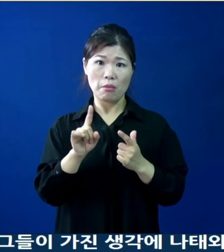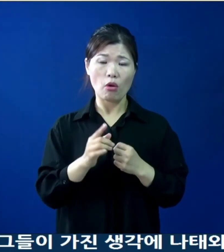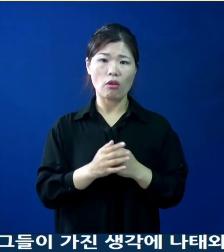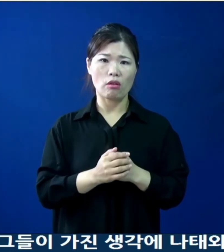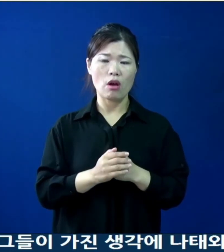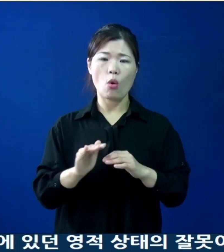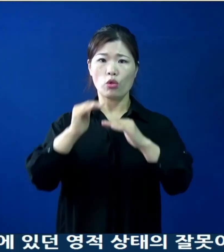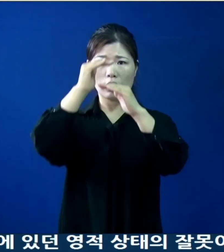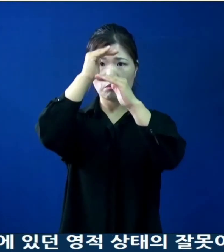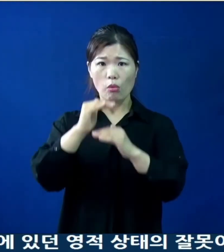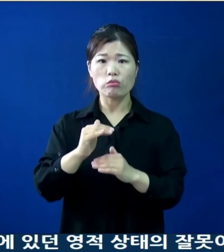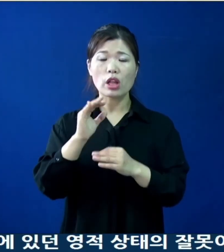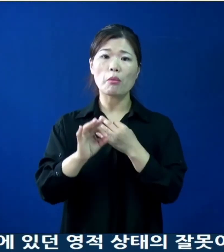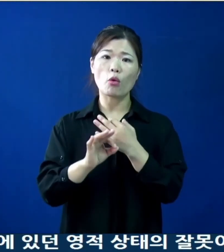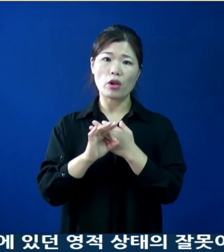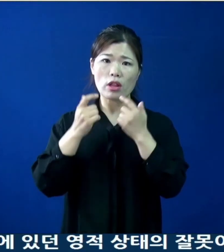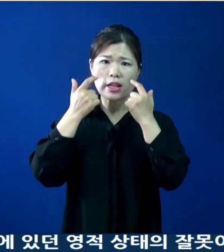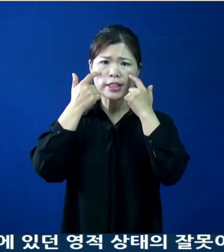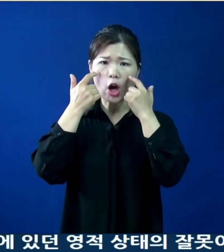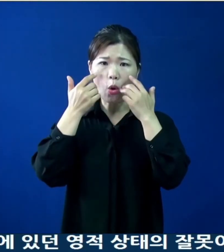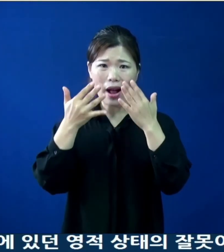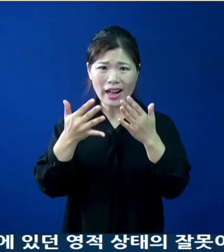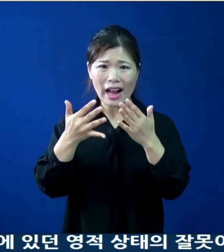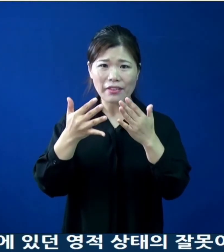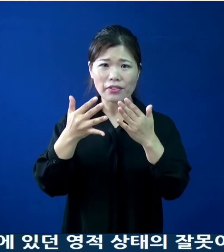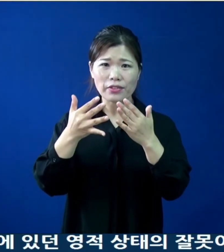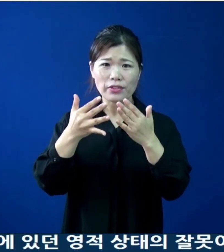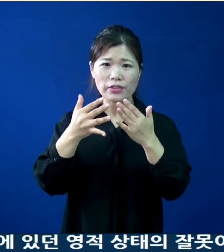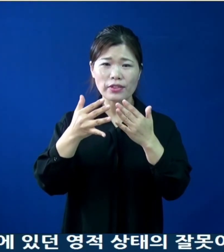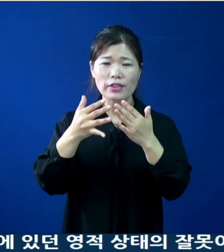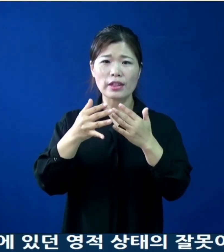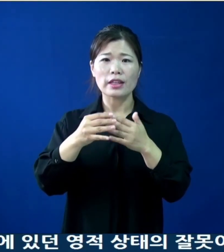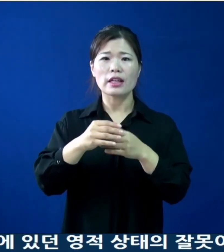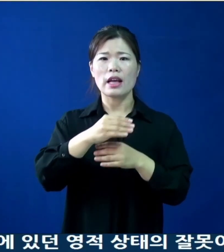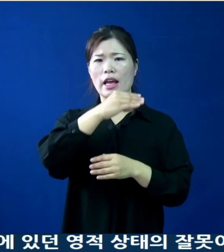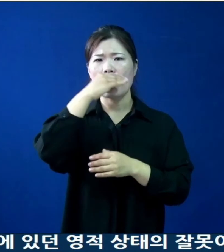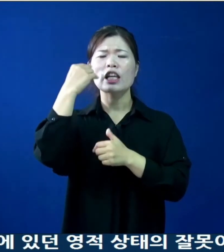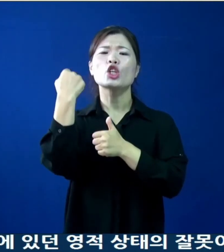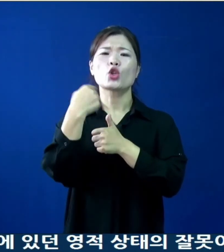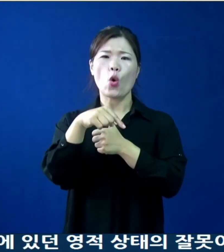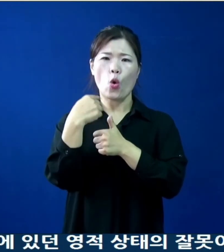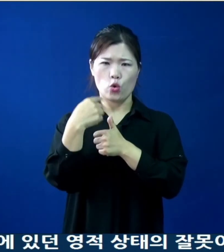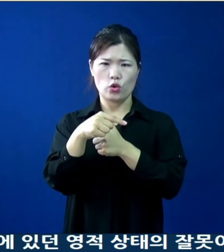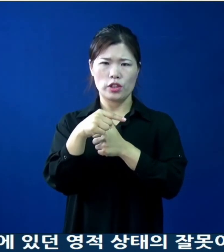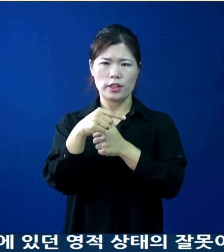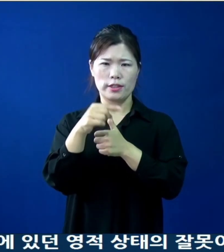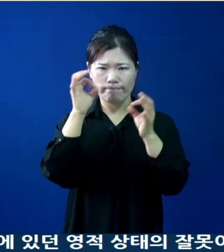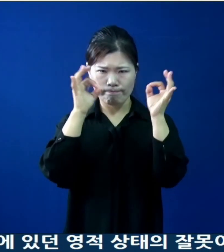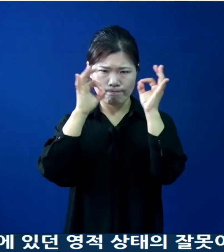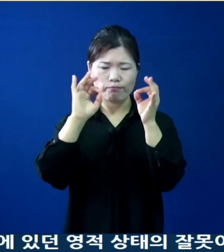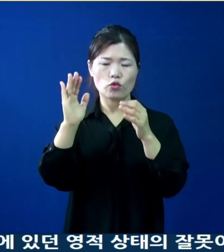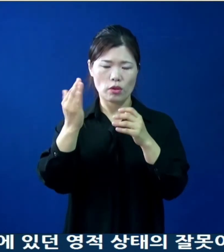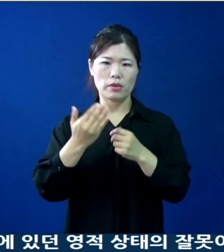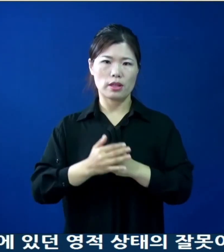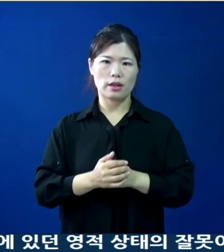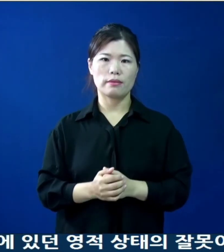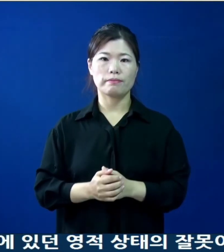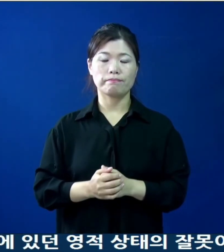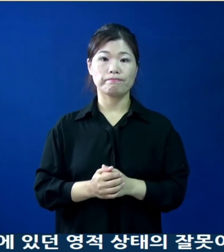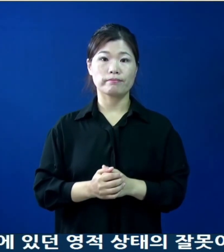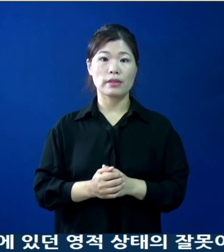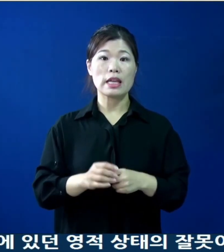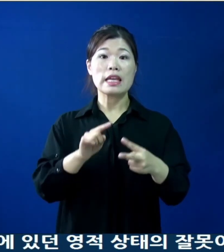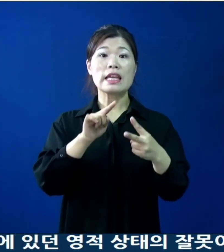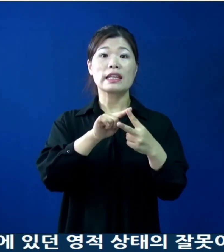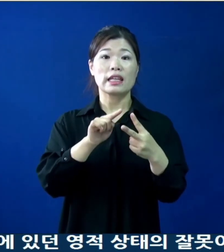말씀에서 우리에게 주는 정확한 교훈을 찾아보는 것은 유익하다 할 수 있겠습니다. 나답과